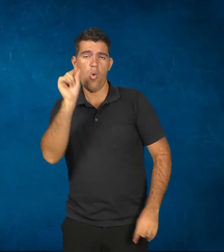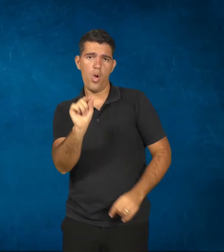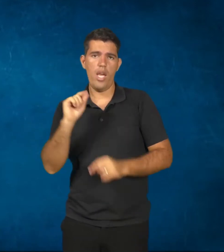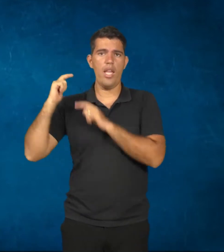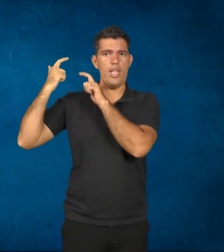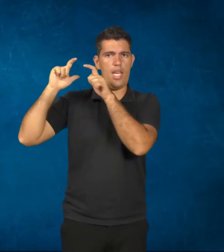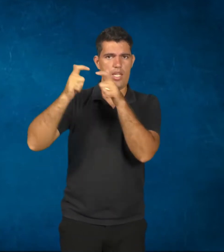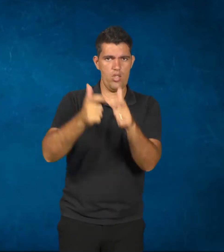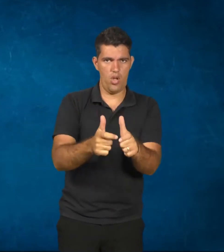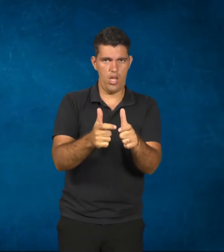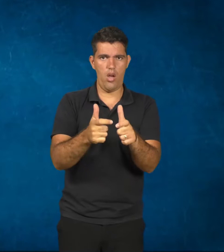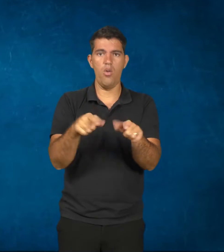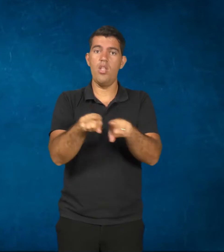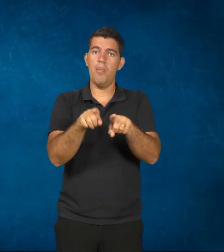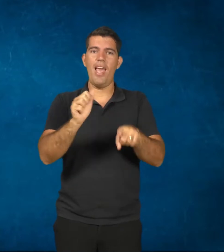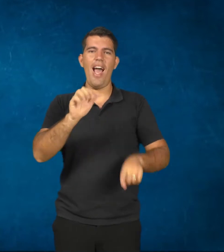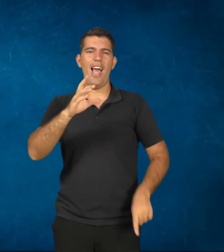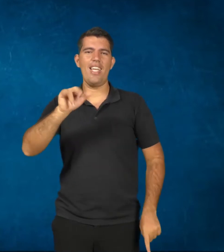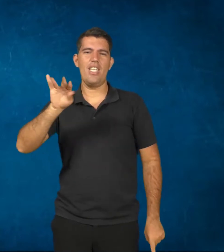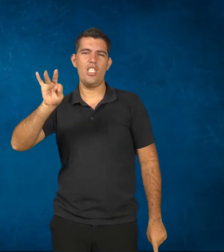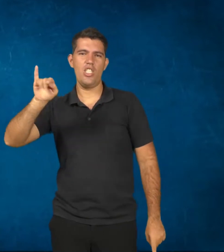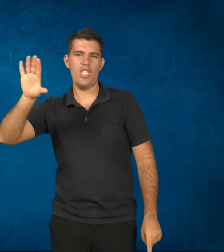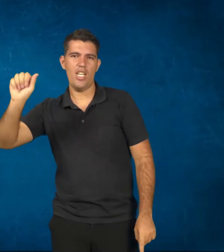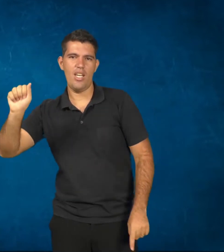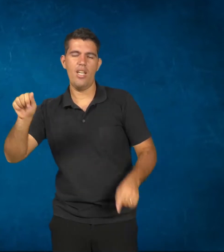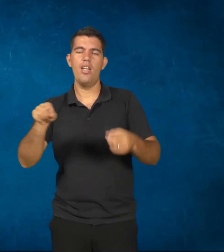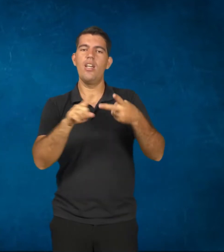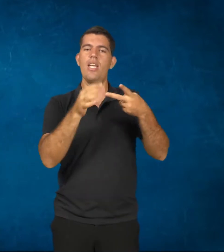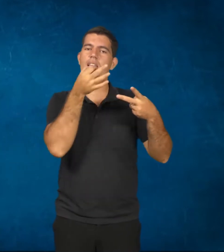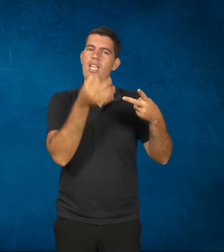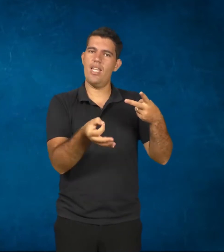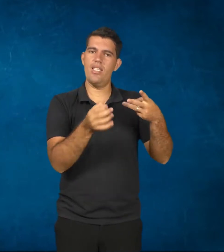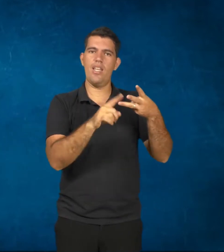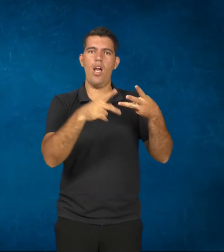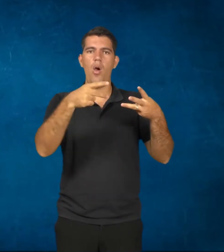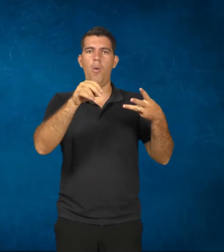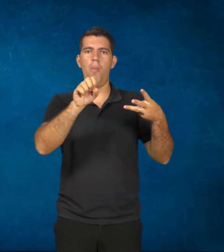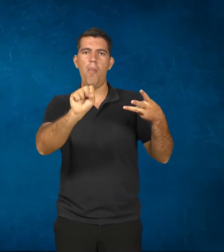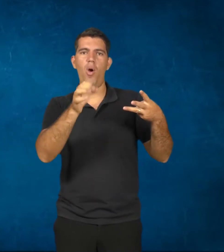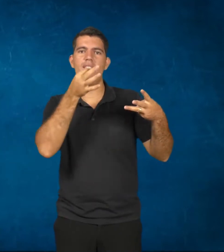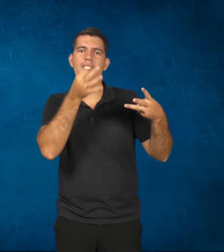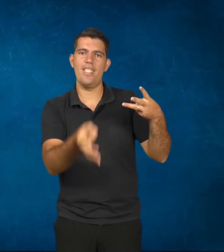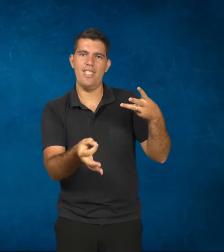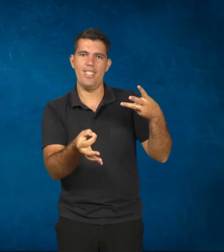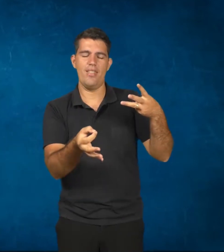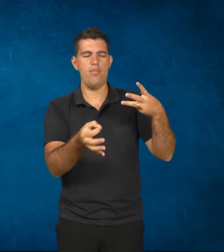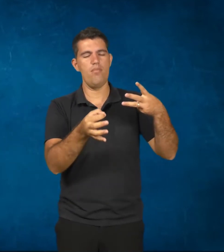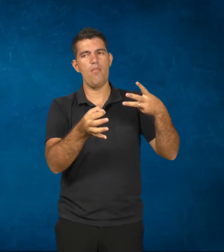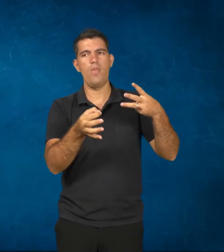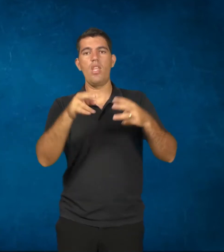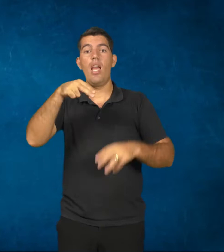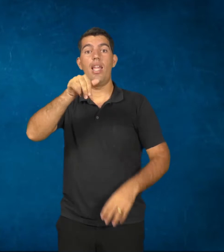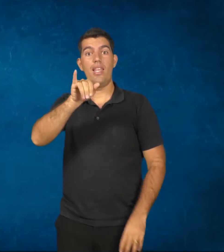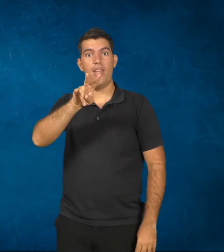tradicional e também chamada acrítica, teoria crítica e teoria pós-crítica. Quanto aos níveis, se classificam